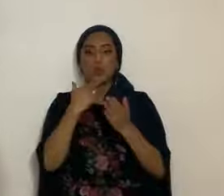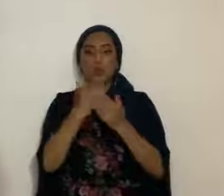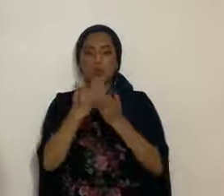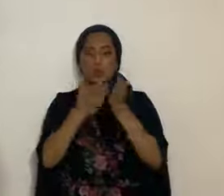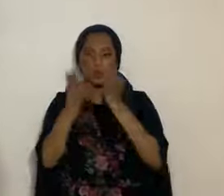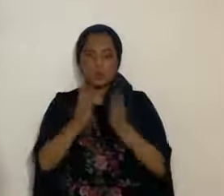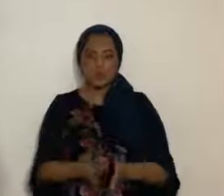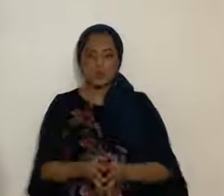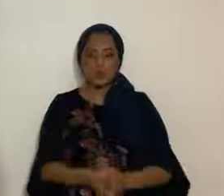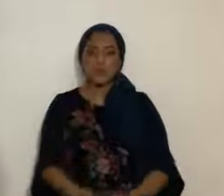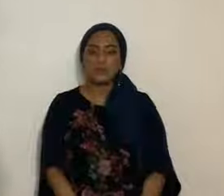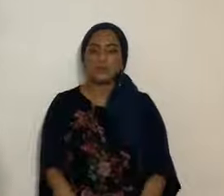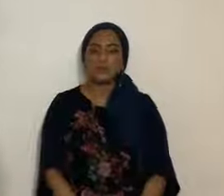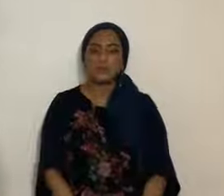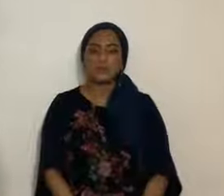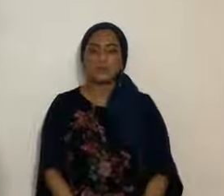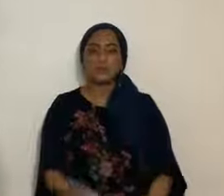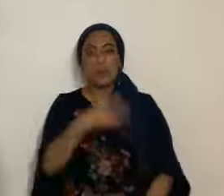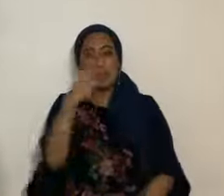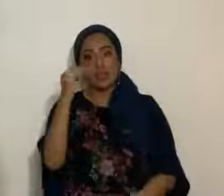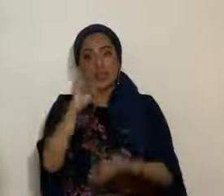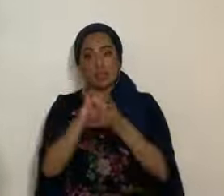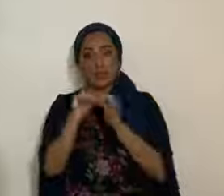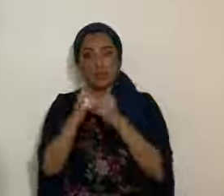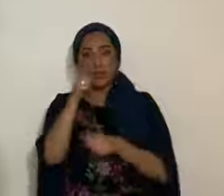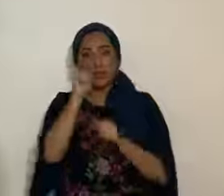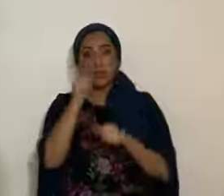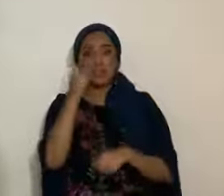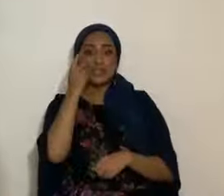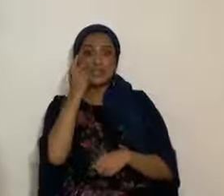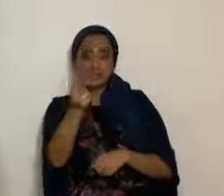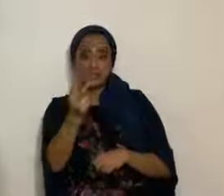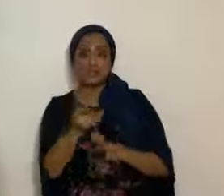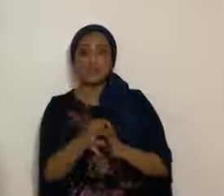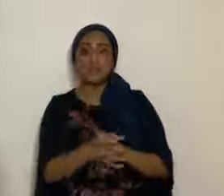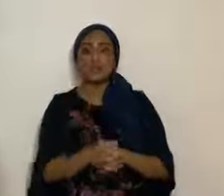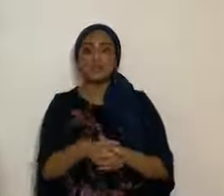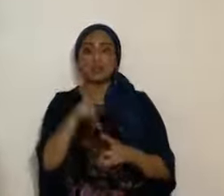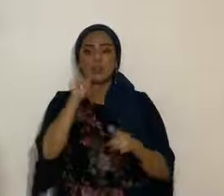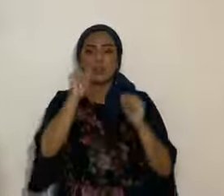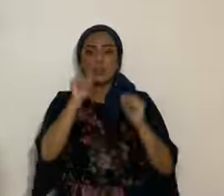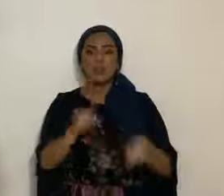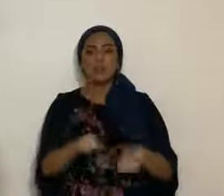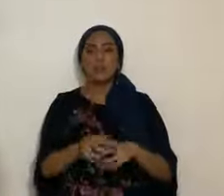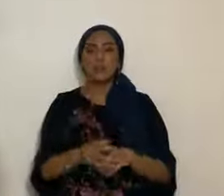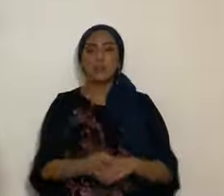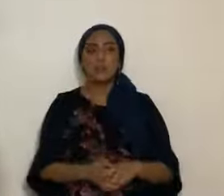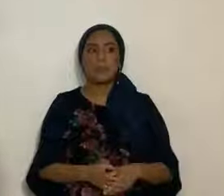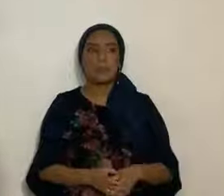ser. Y de esa misma manera veas y tú te puedas reflejar en ese